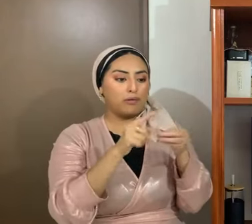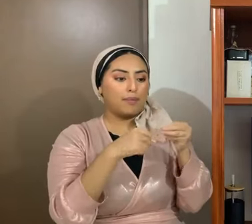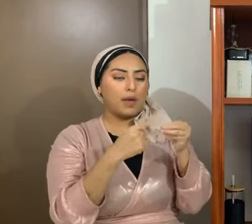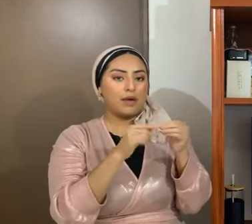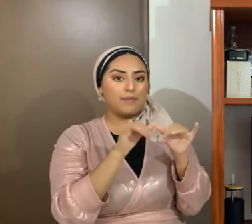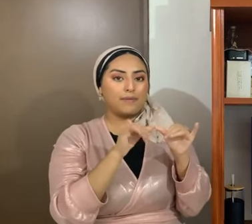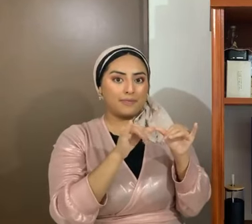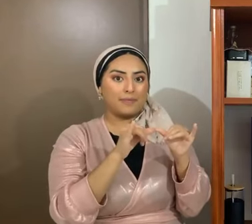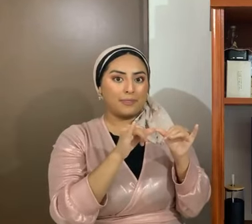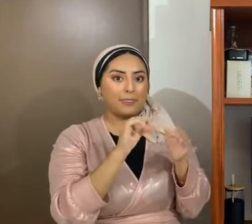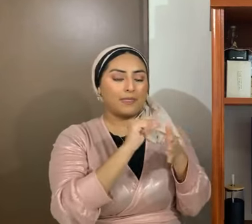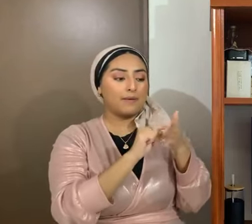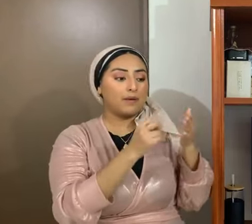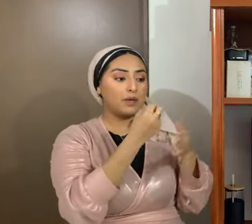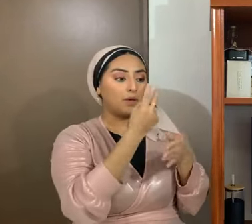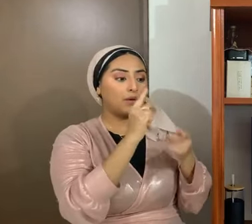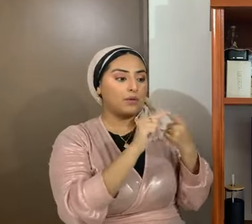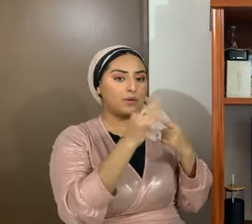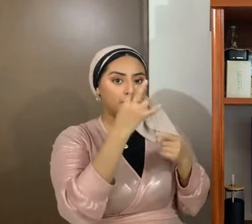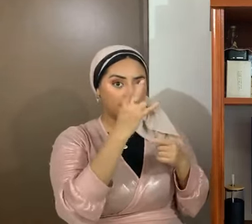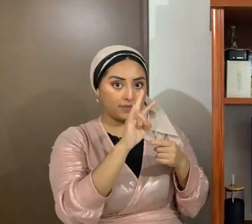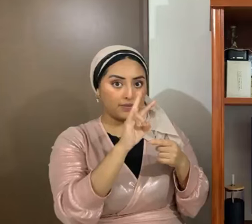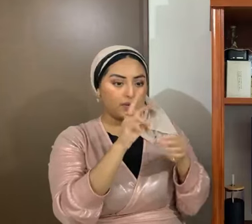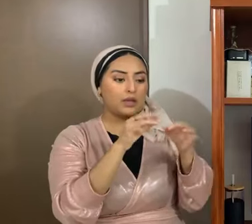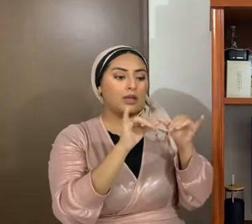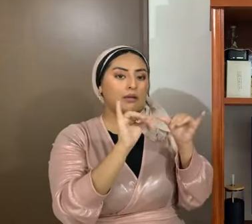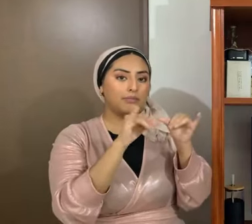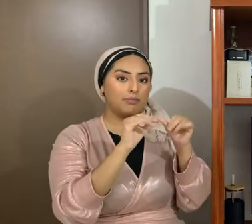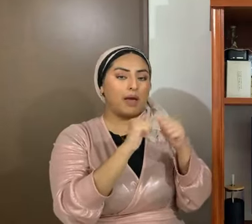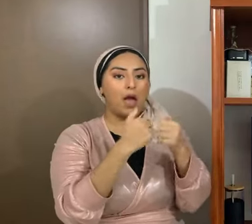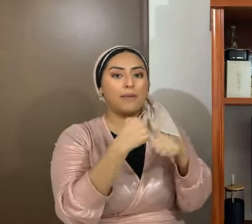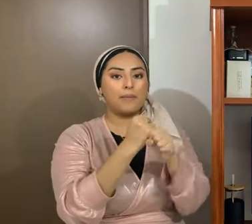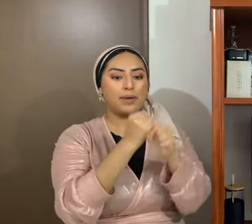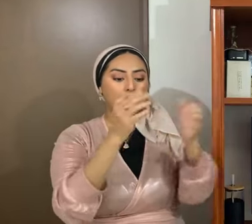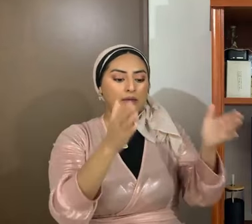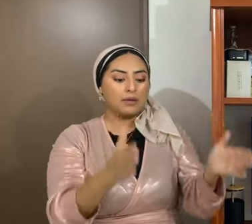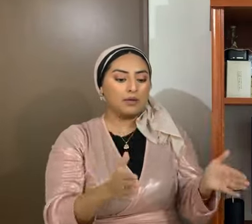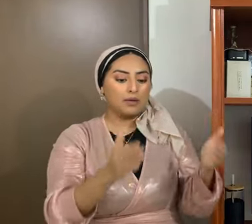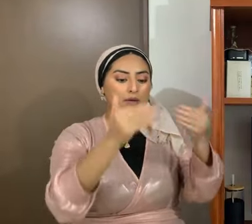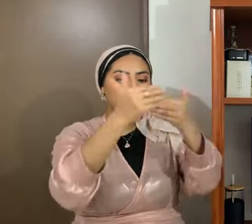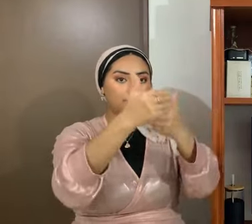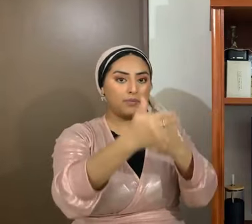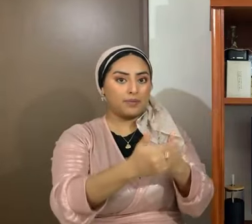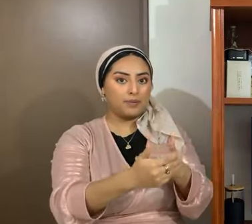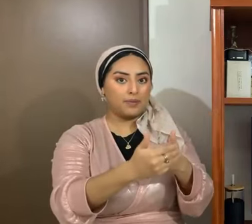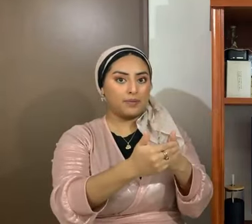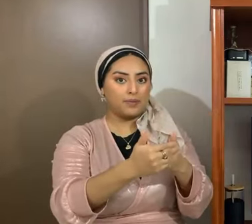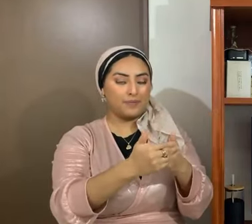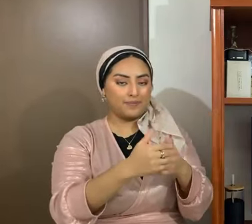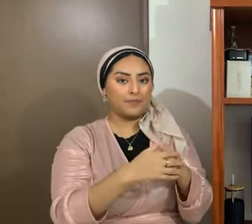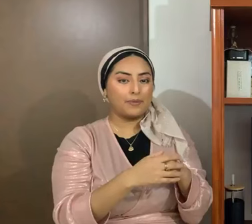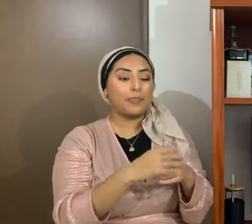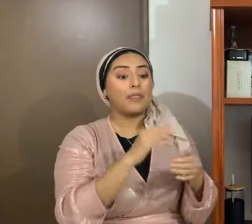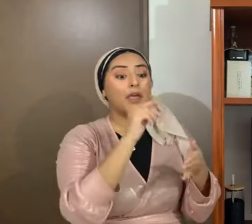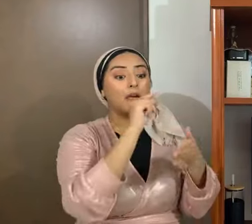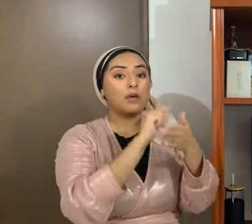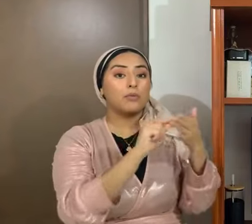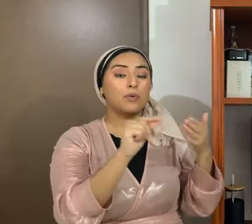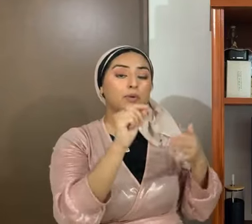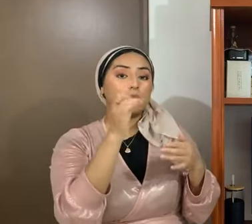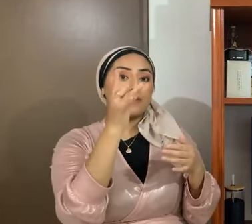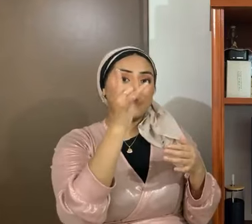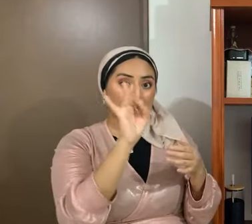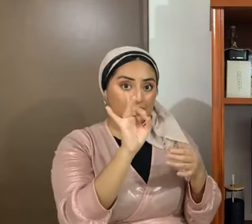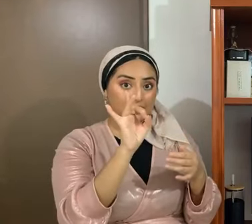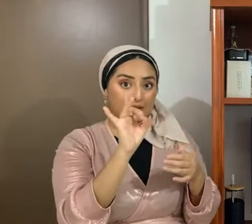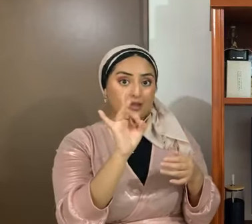el verso 17. Esas son las medidas del altar del templo del milenio. Y luego en el verso